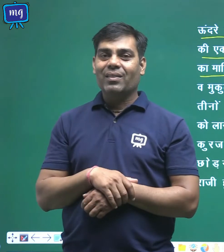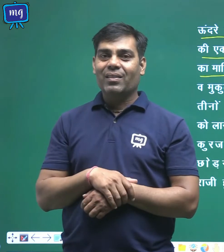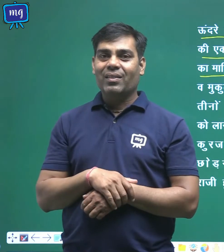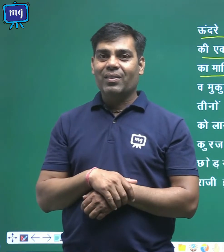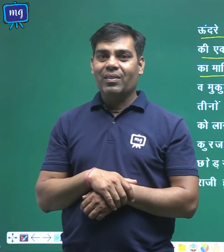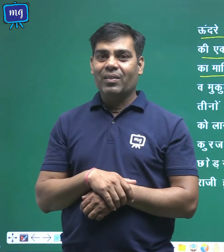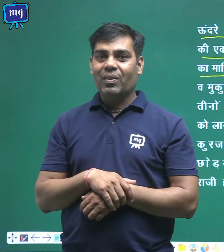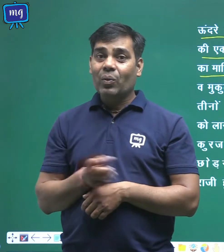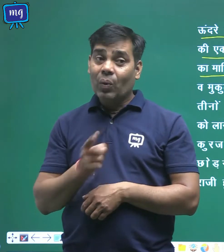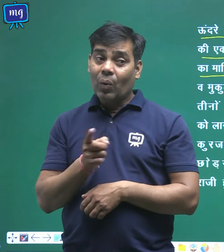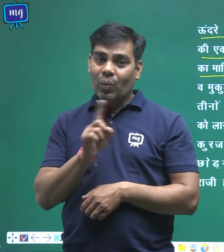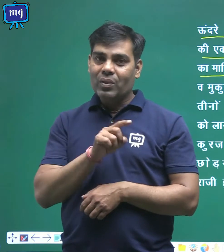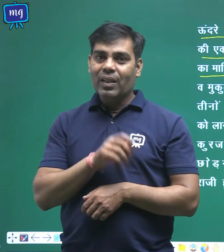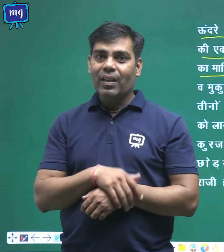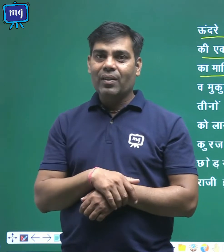तो उसने